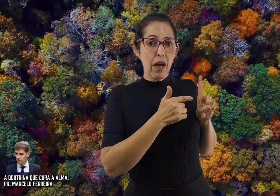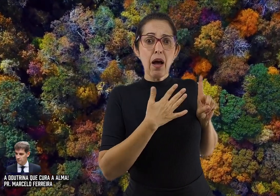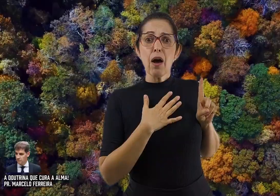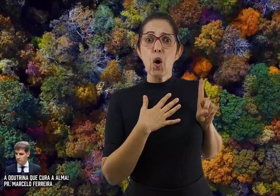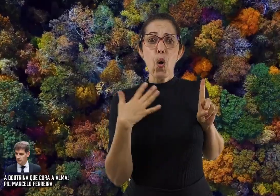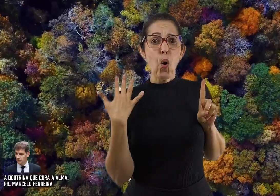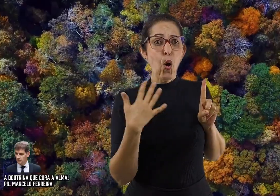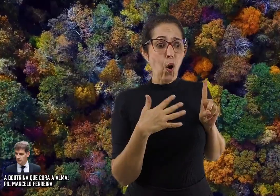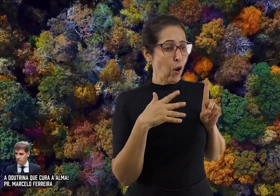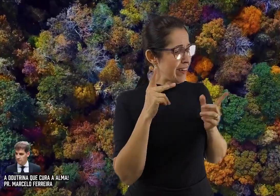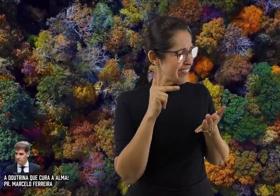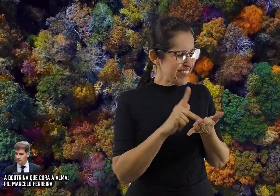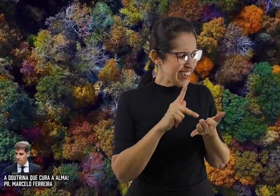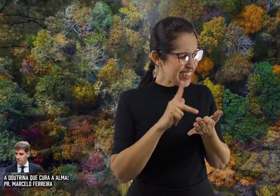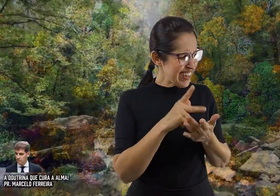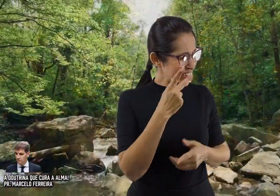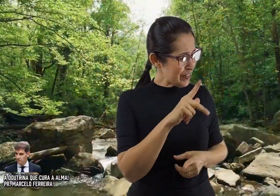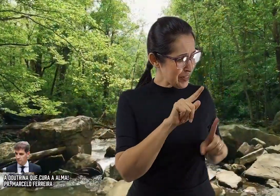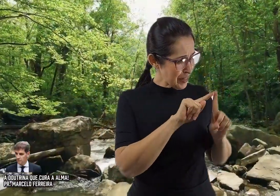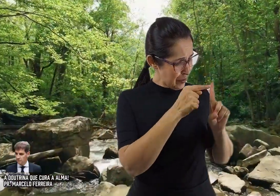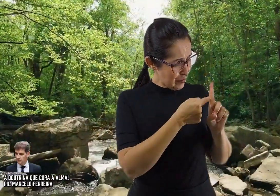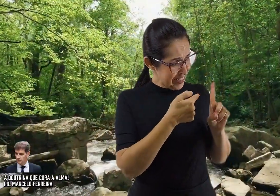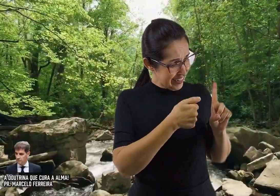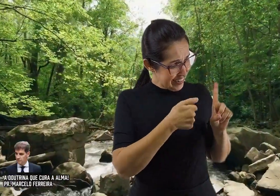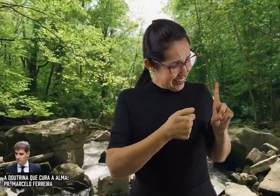olha, o seu filho ressuscitou.